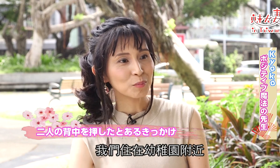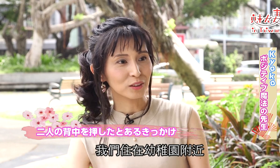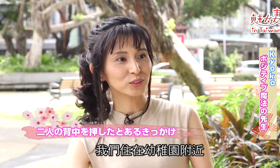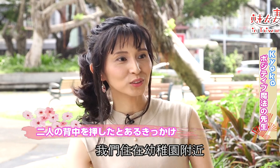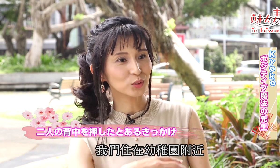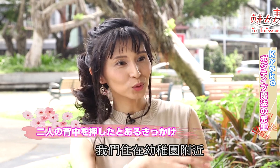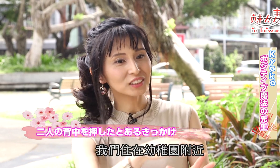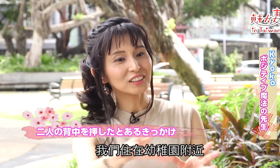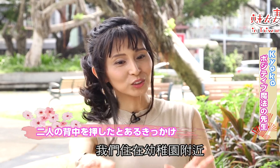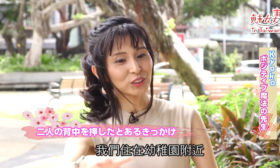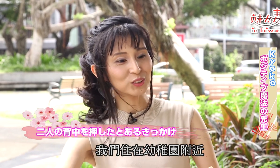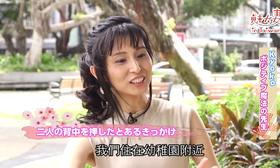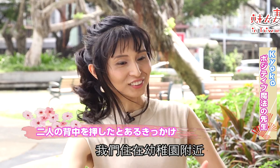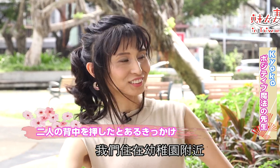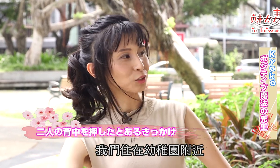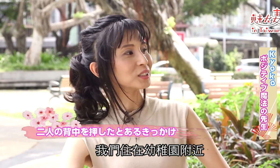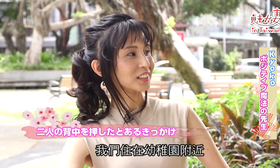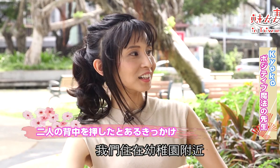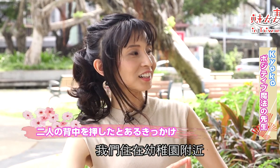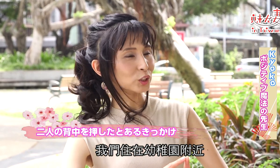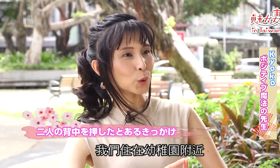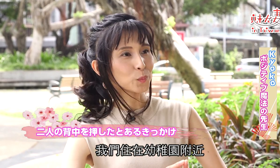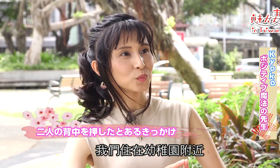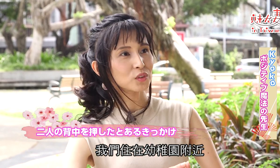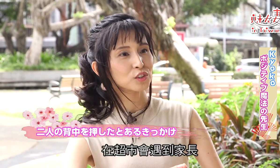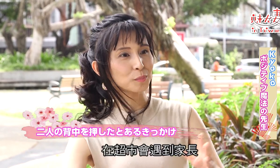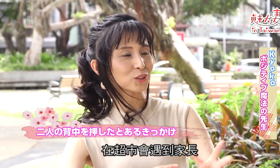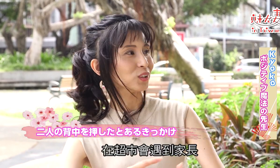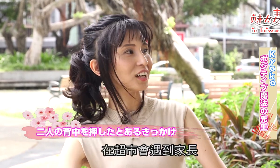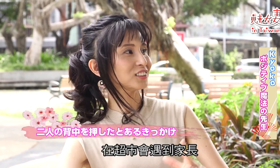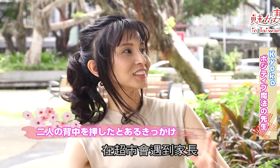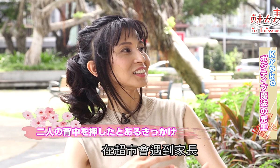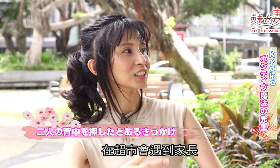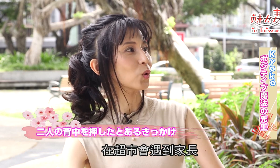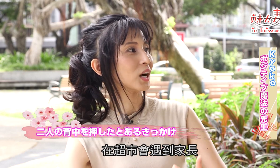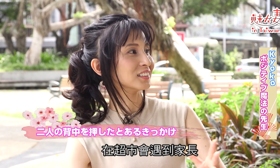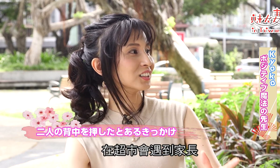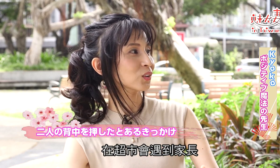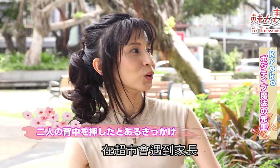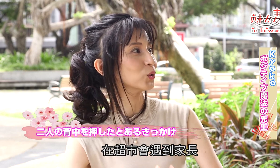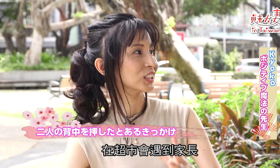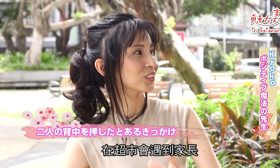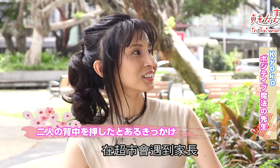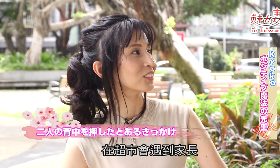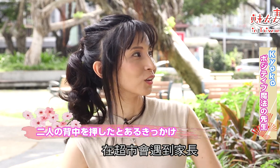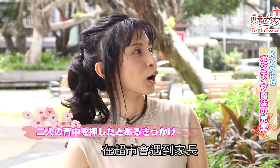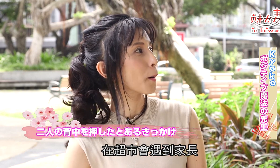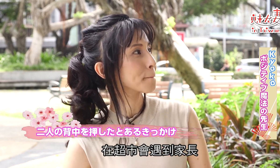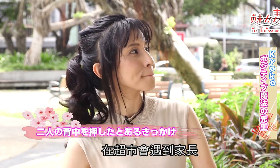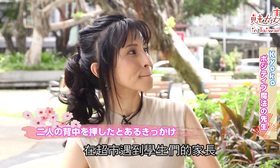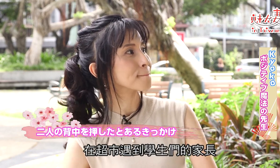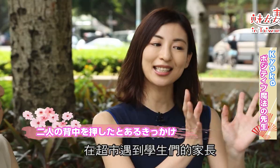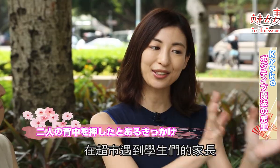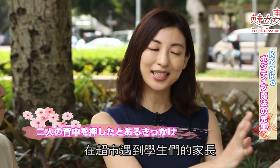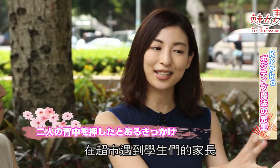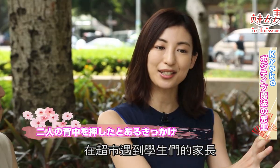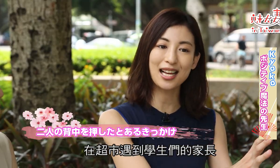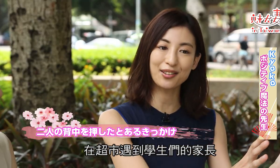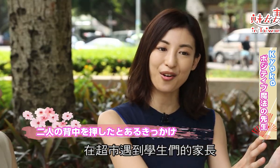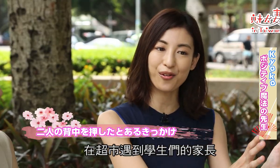まあ、その近くに幼稚園の近くに住んでますから彼と、はい、うん、スーパーとかで会うじゃないですか、お母さんとか保護者の方とか、 あ、 うんうん、 幼稚園の生徒さん の、